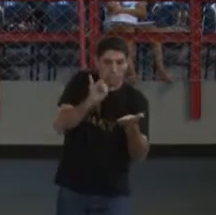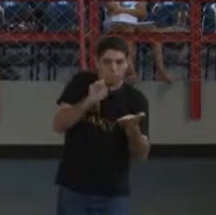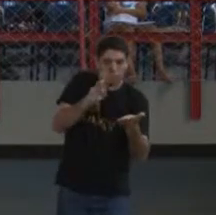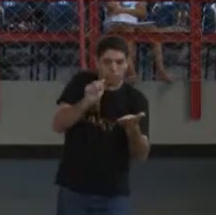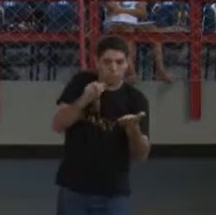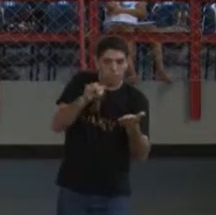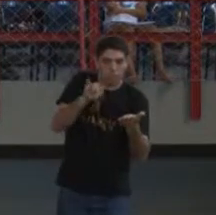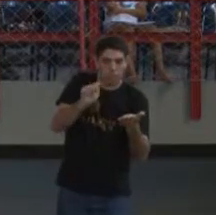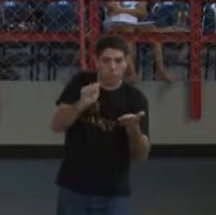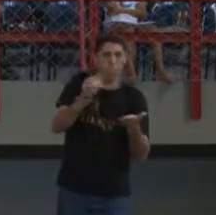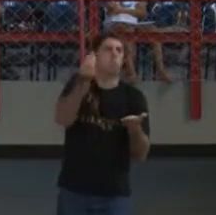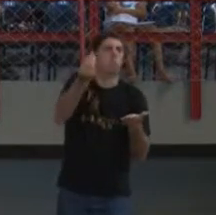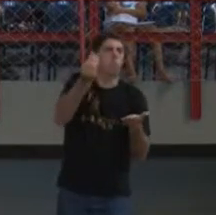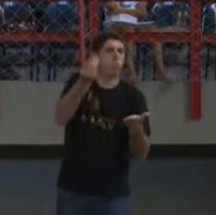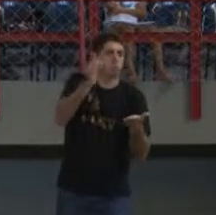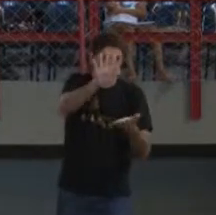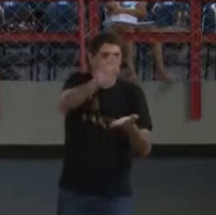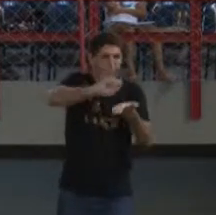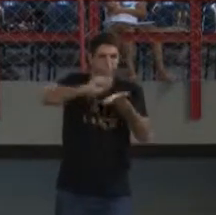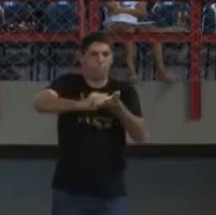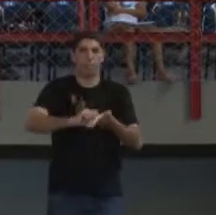Para os gregos,